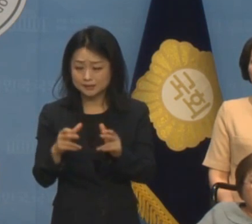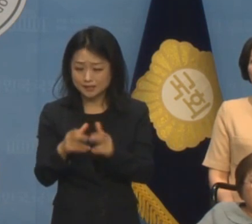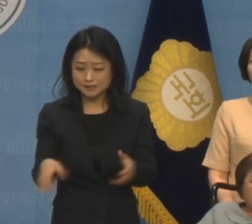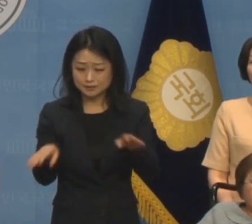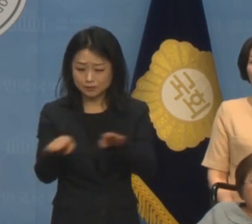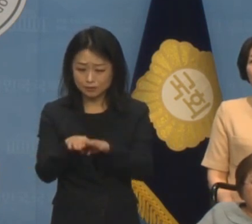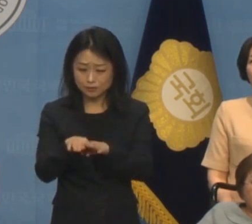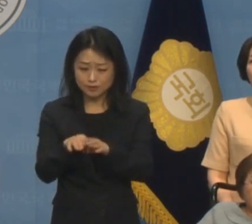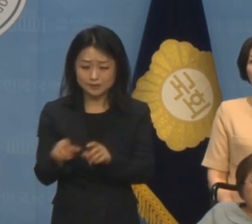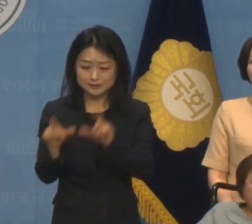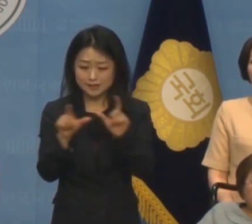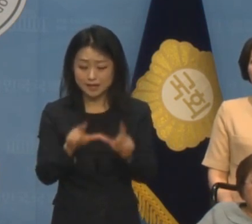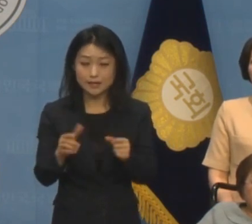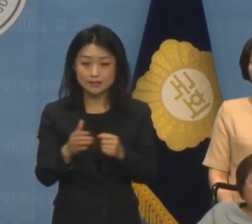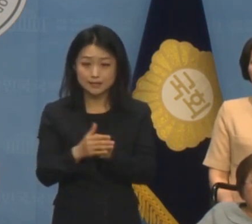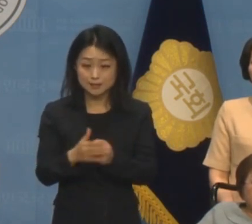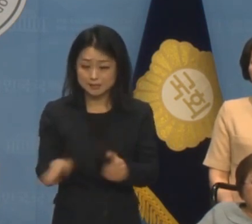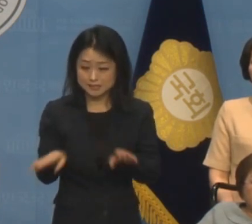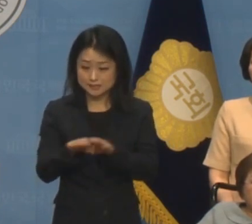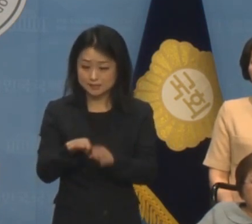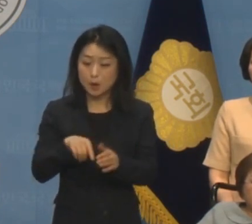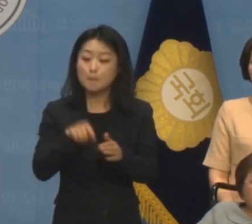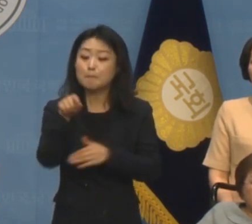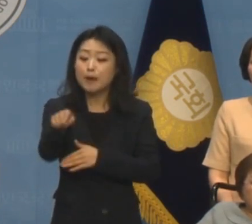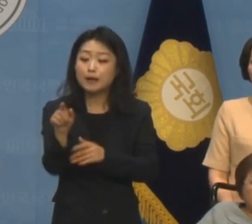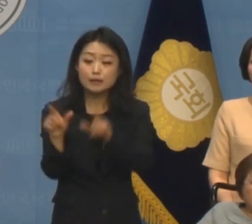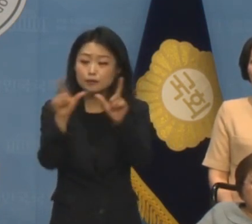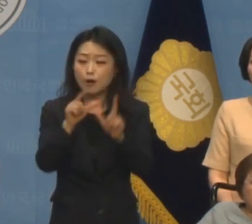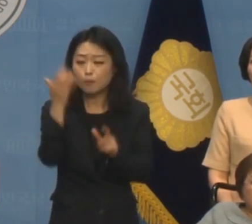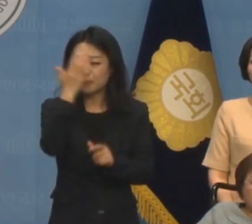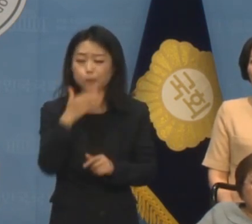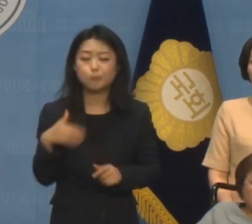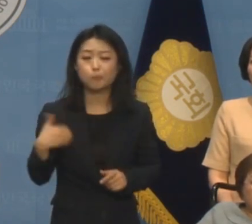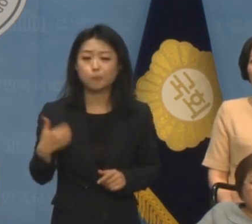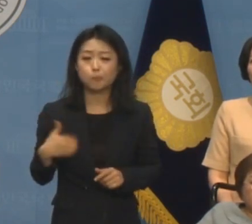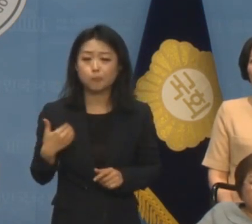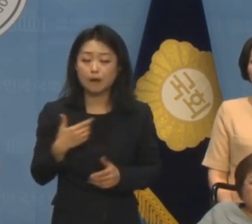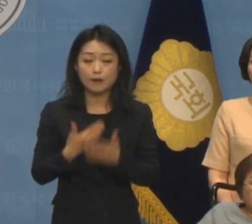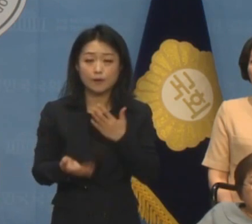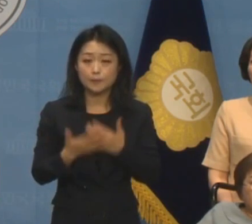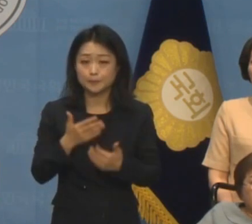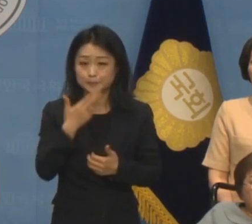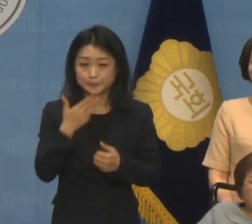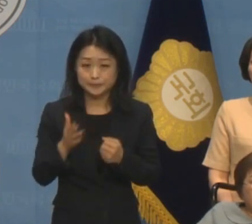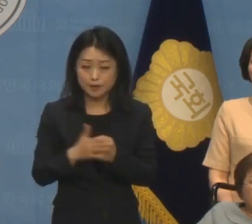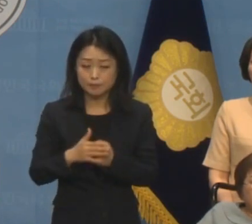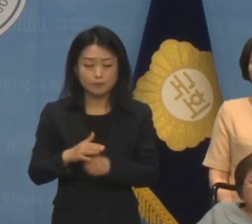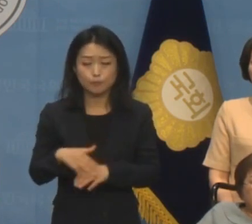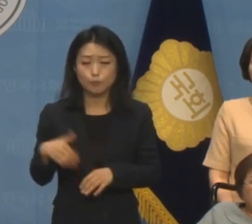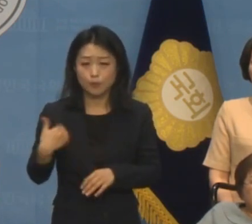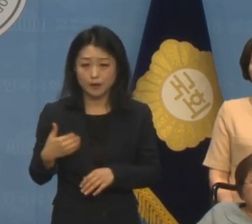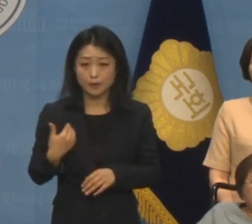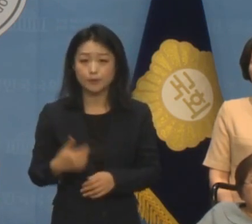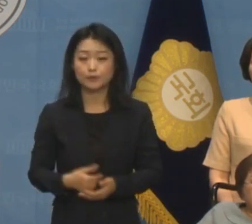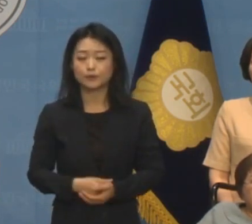살아온 장애인들은 시설 밖의 삶이 어떤 삶인지조차 겪어보지 않았기에 잘